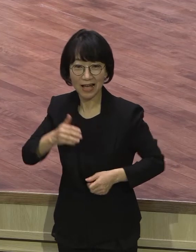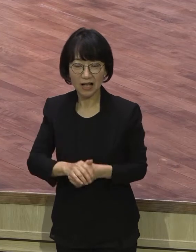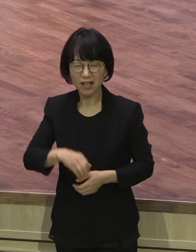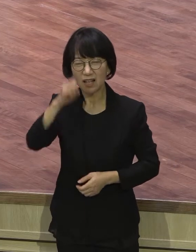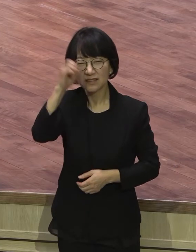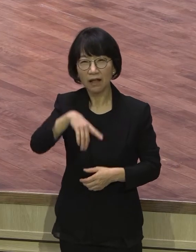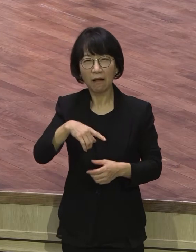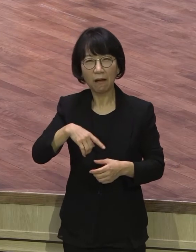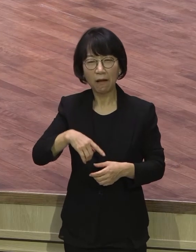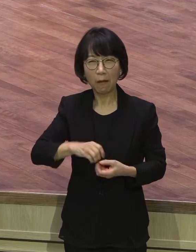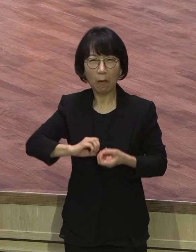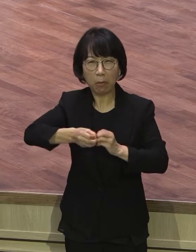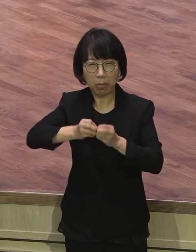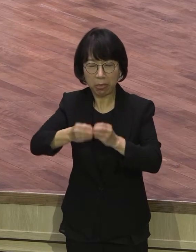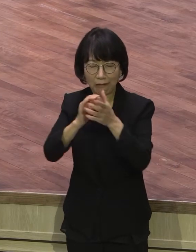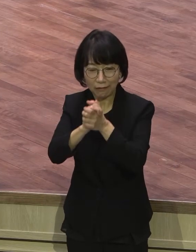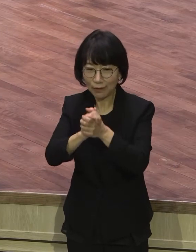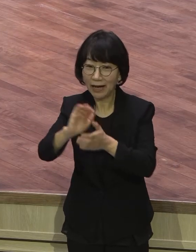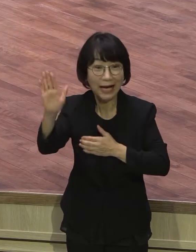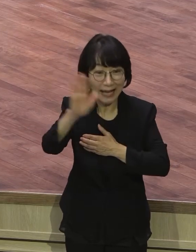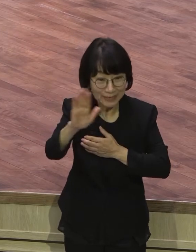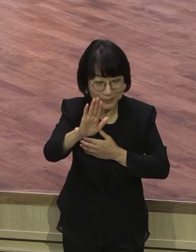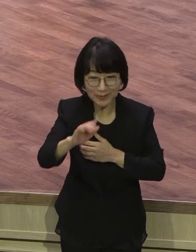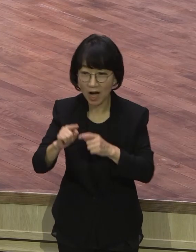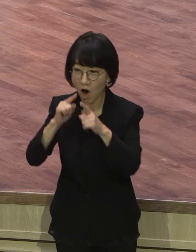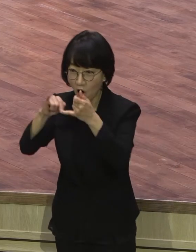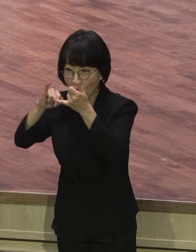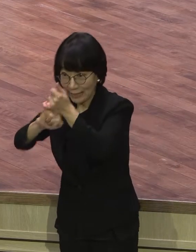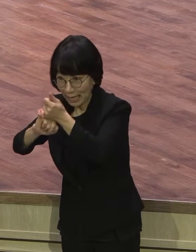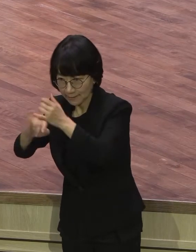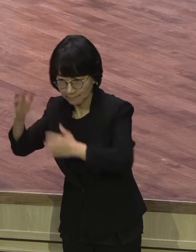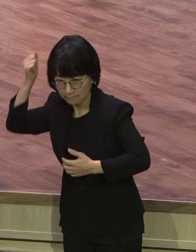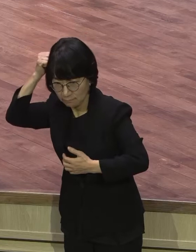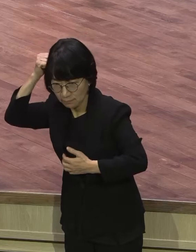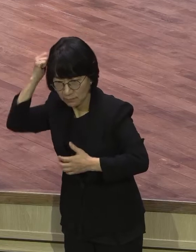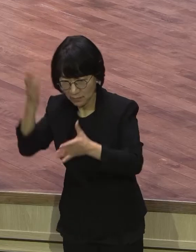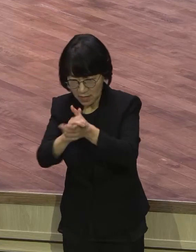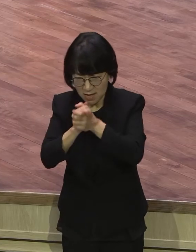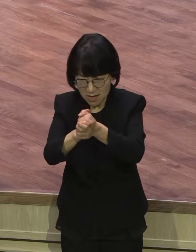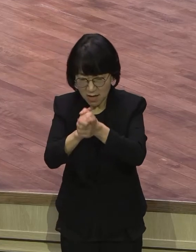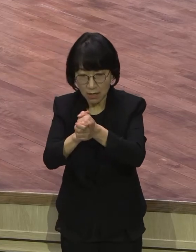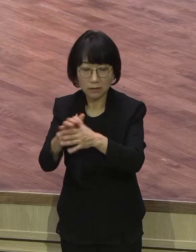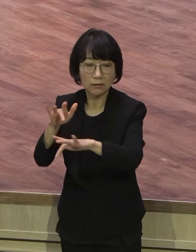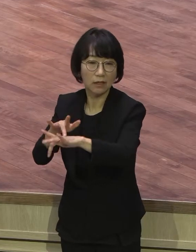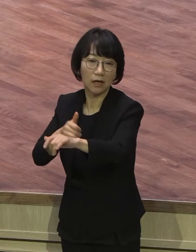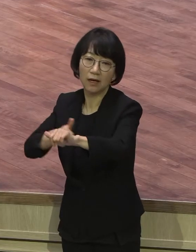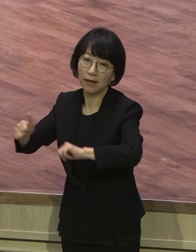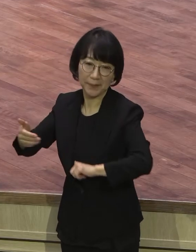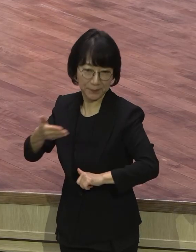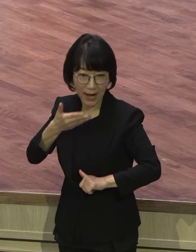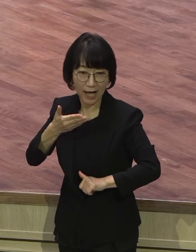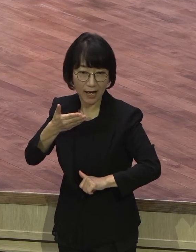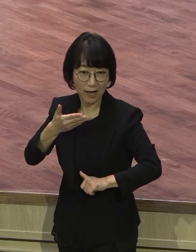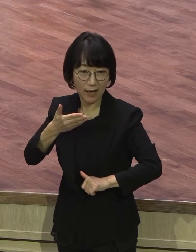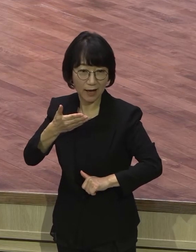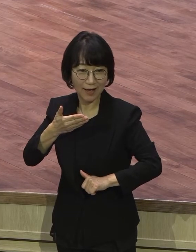어느 종교는 기도 없습니까? 다 기도 있어요. 그런데 언약 기도입니다. 언약 붙잡은 기도, 하나님 말씀에 의지한